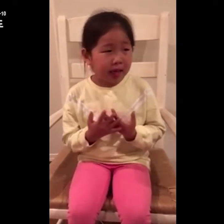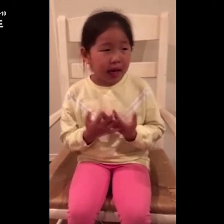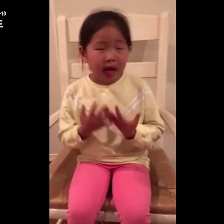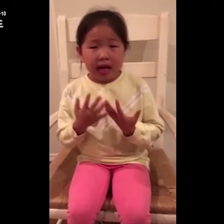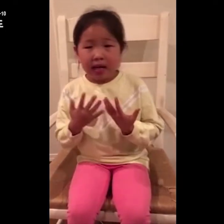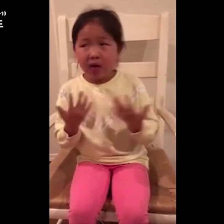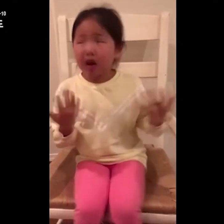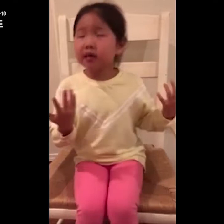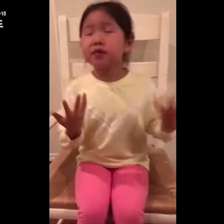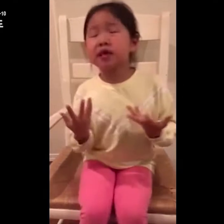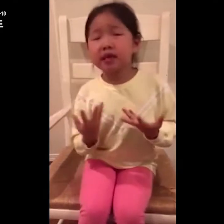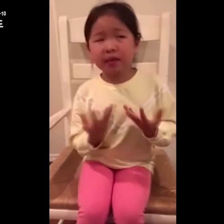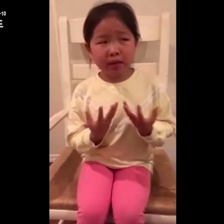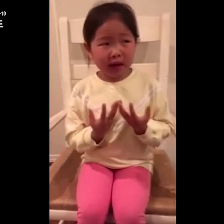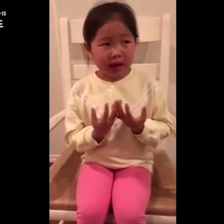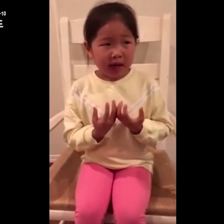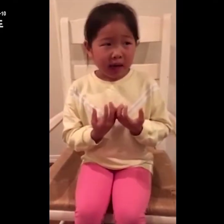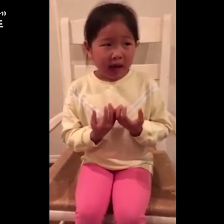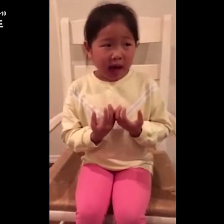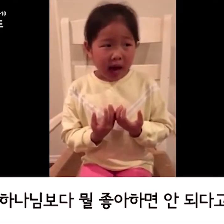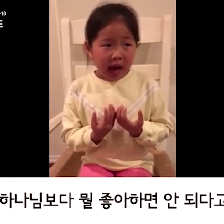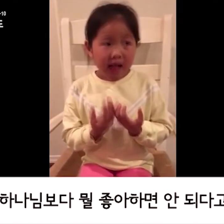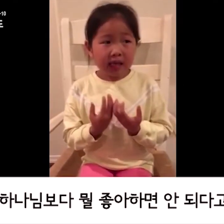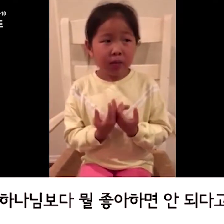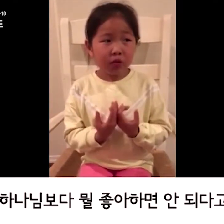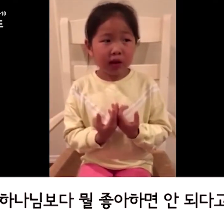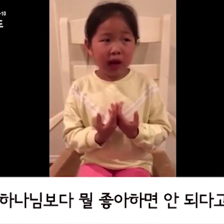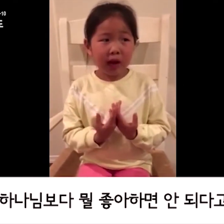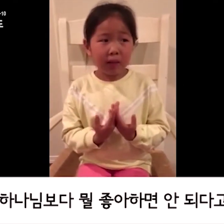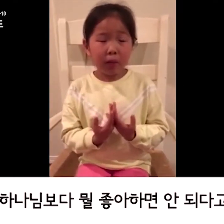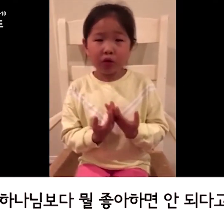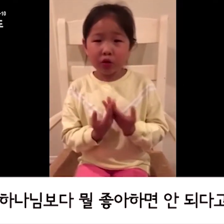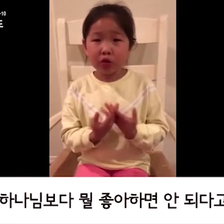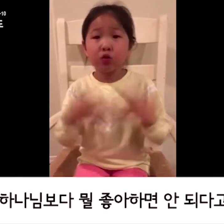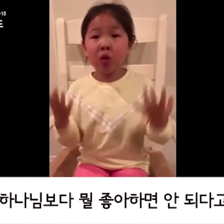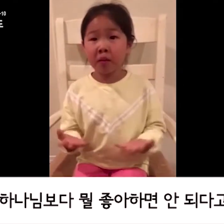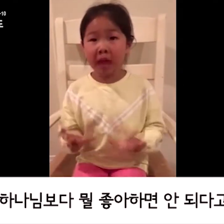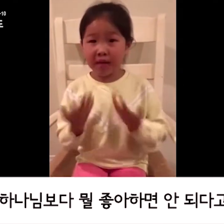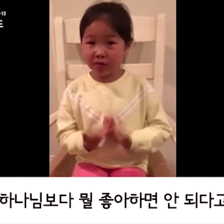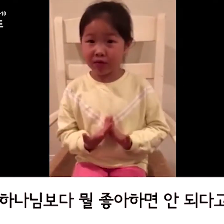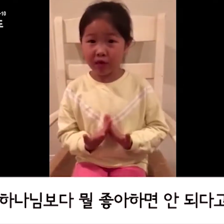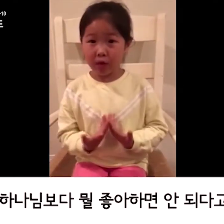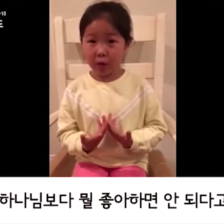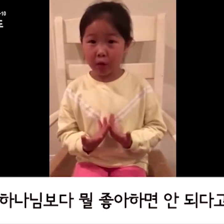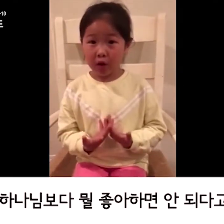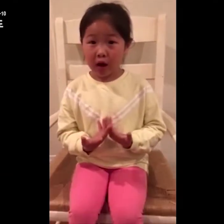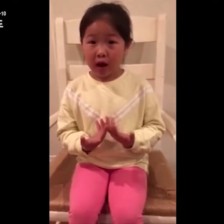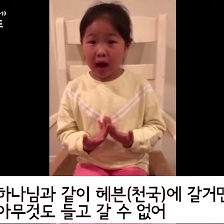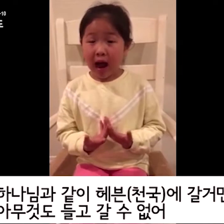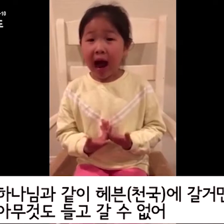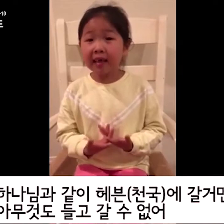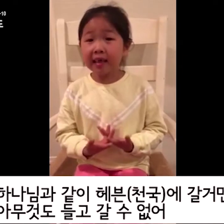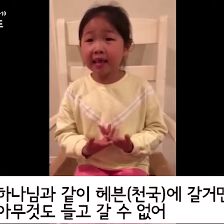하나님 진짜 막 하나님보다 뭐를 더 좋아하면 안 된다고.